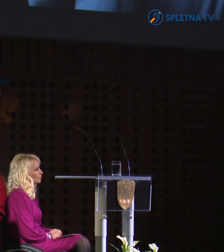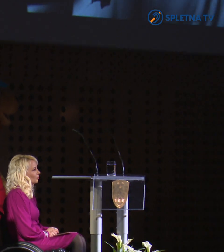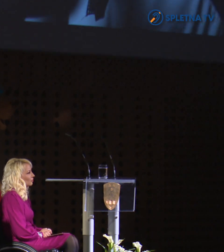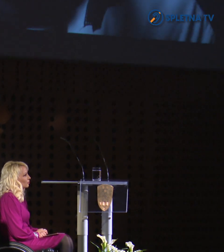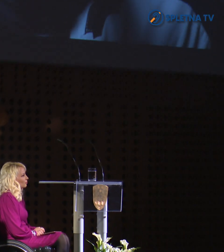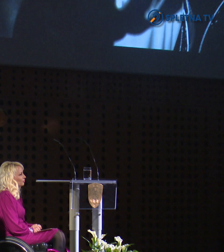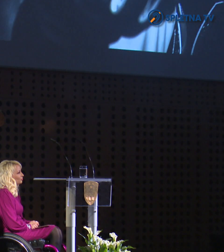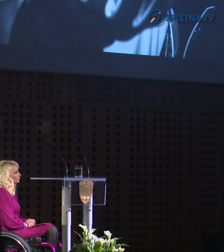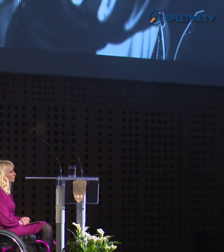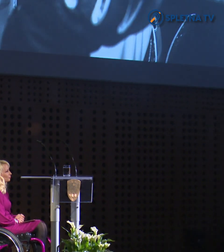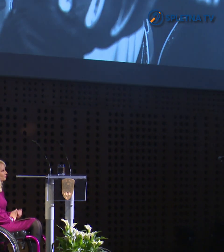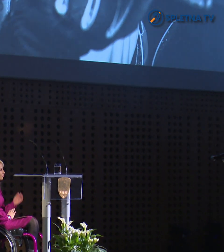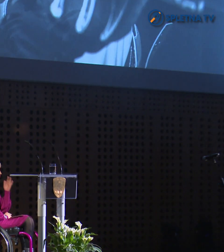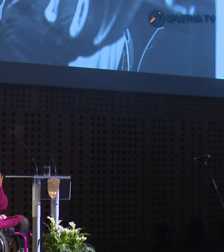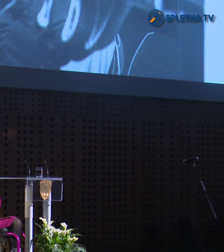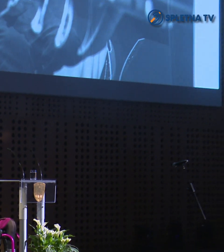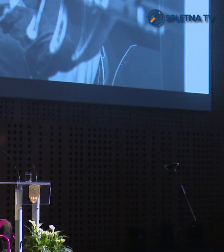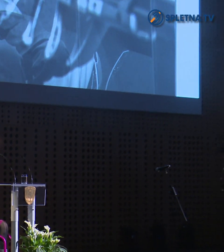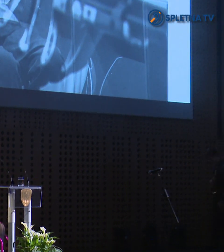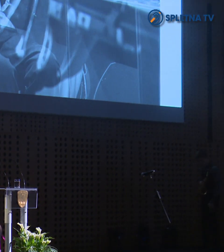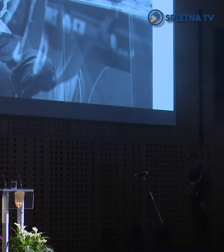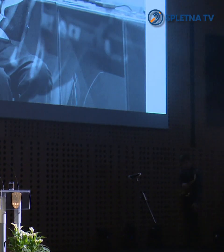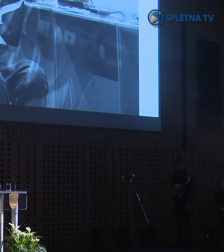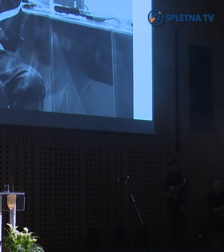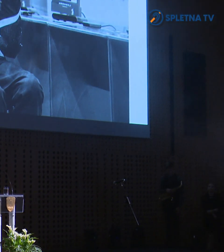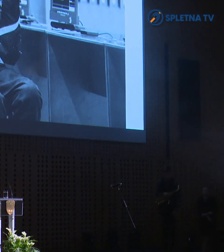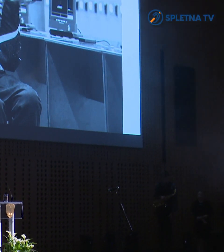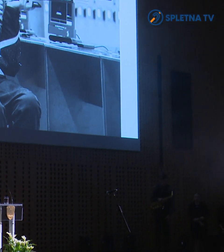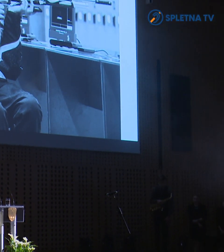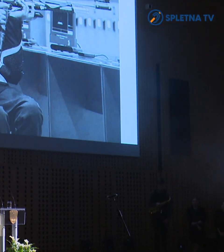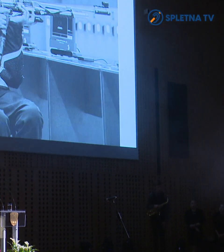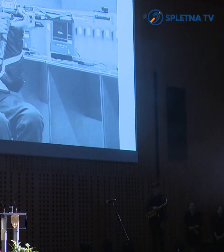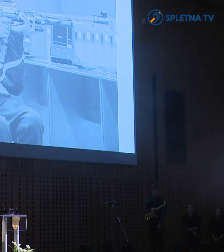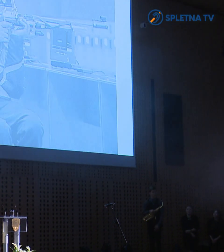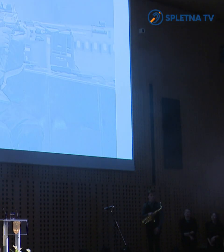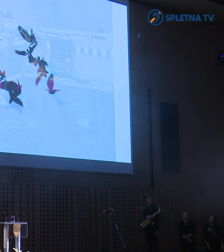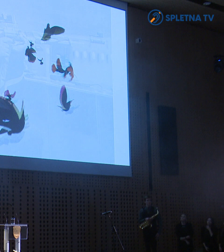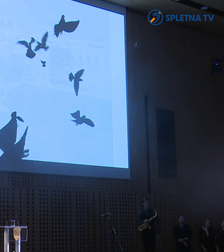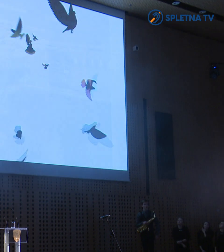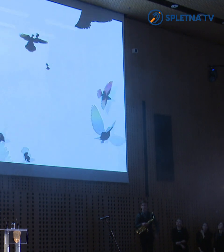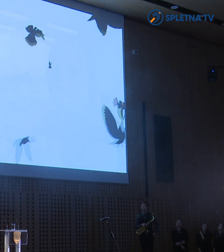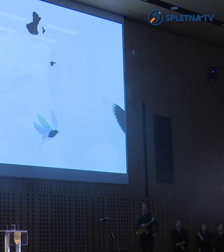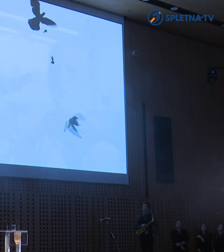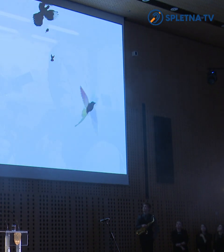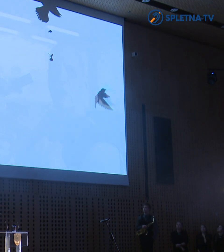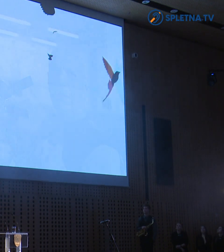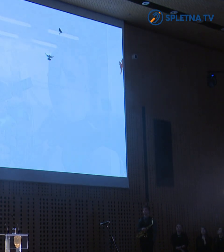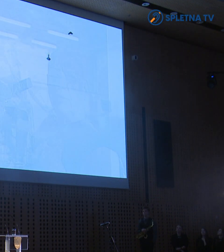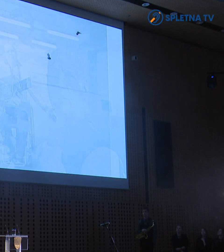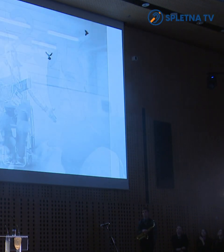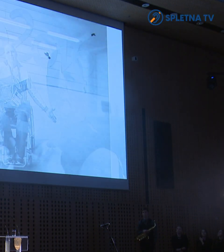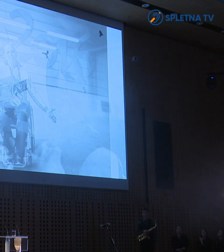Toda lani decembra je telo klonilo. Bolezen je bila močnejša, a spomin na enega najuspešnejših